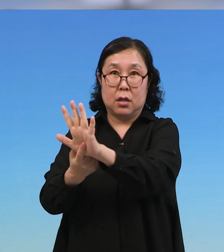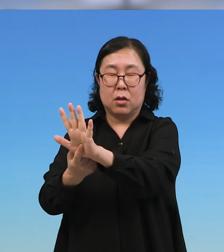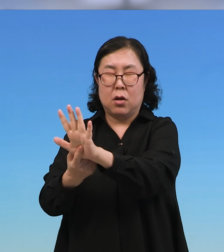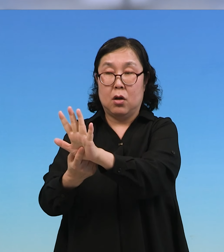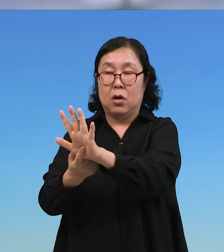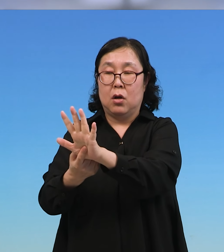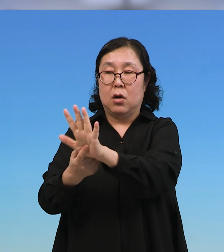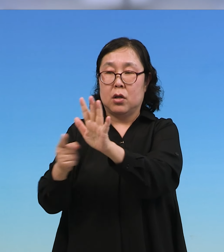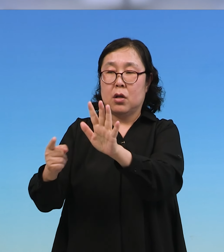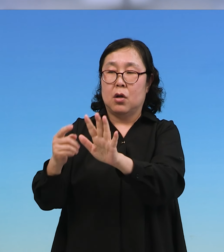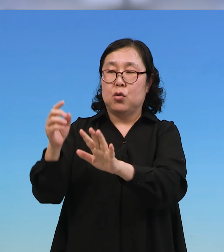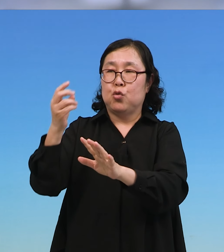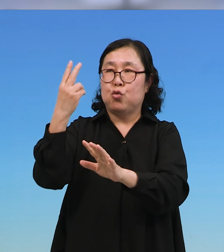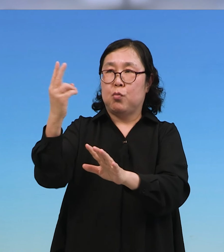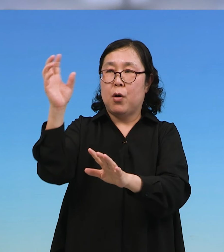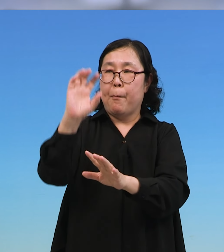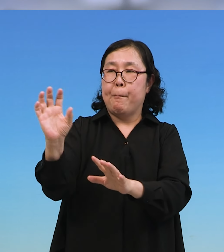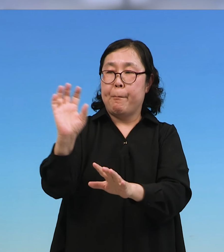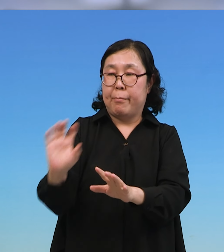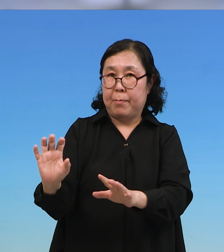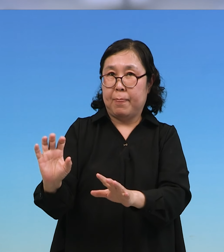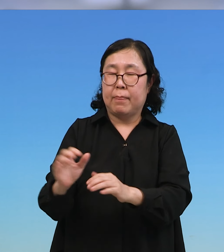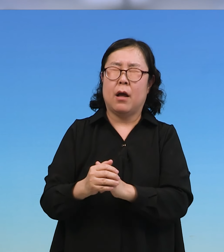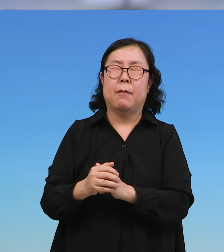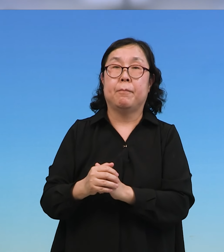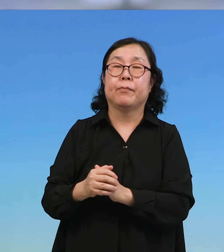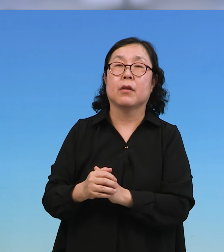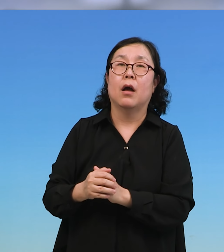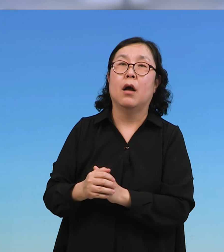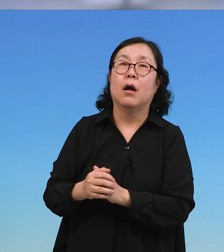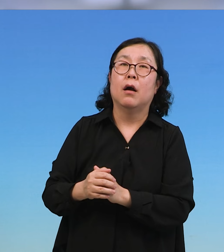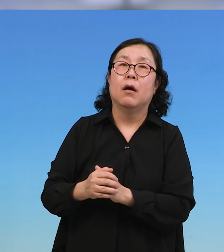겁니다. 이게 두 번 반복이 돼요. 심지어는요